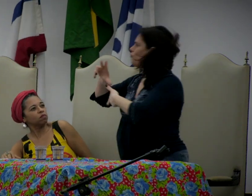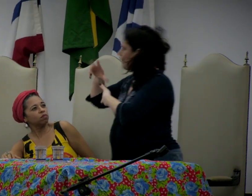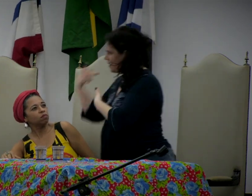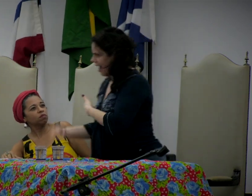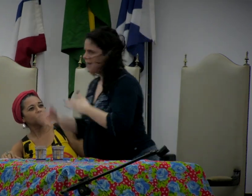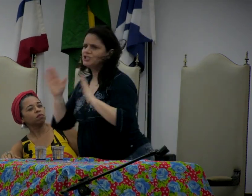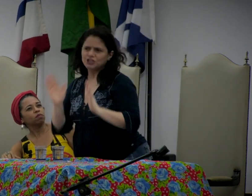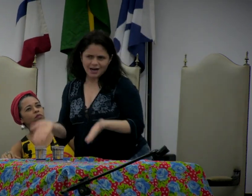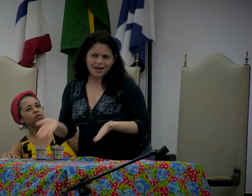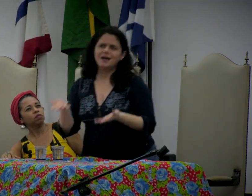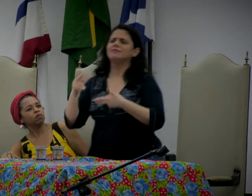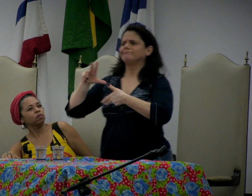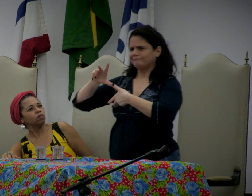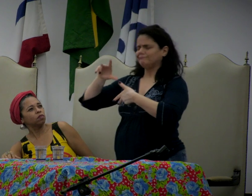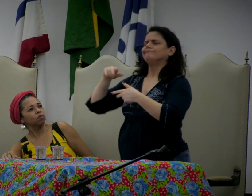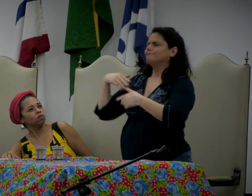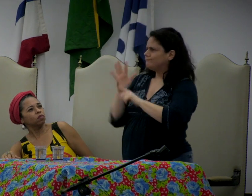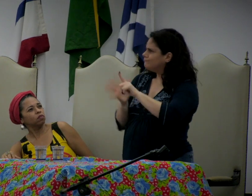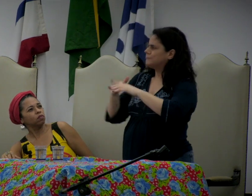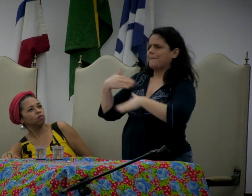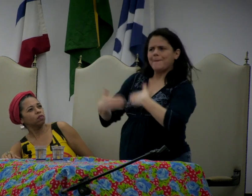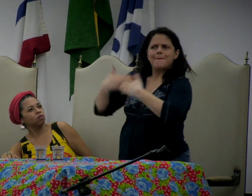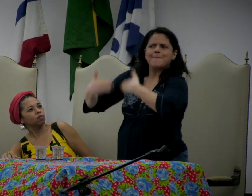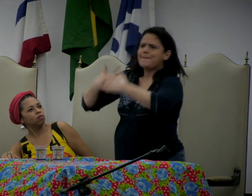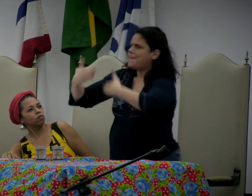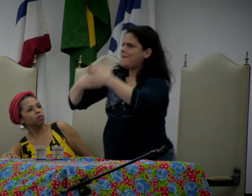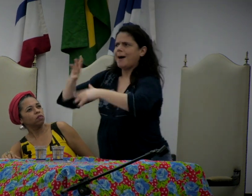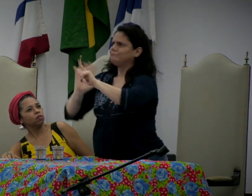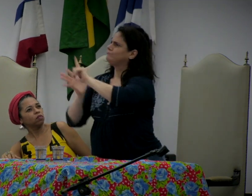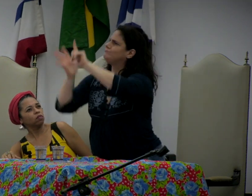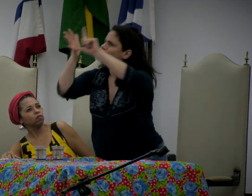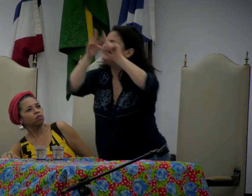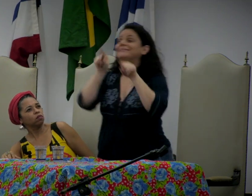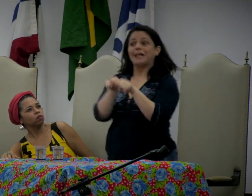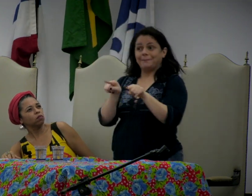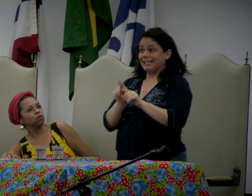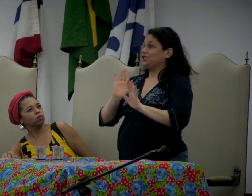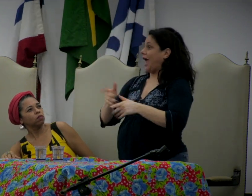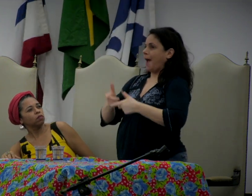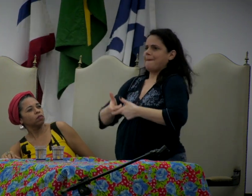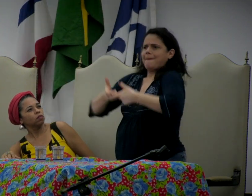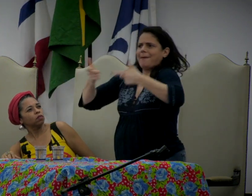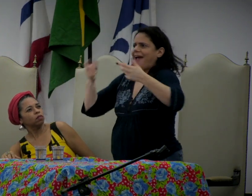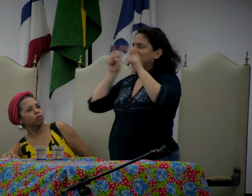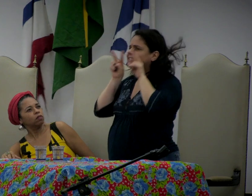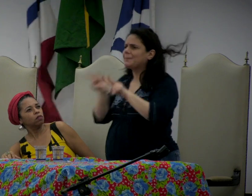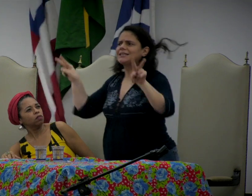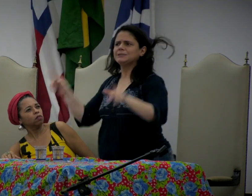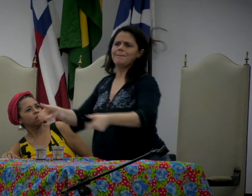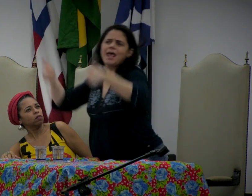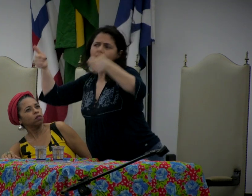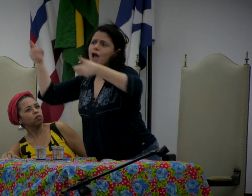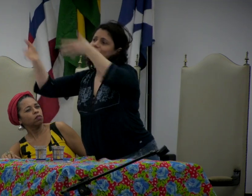dos cursos de letra livre, já houveram um curso de letras livres aqui no Brasil, tivemos um polo aqui na UFBA, e também a